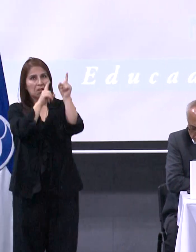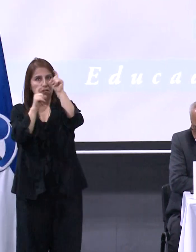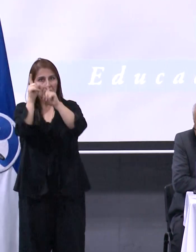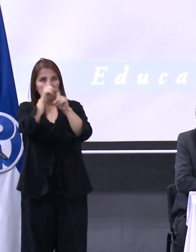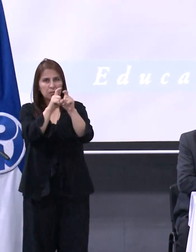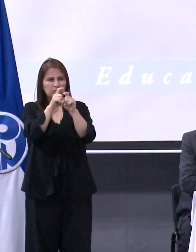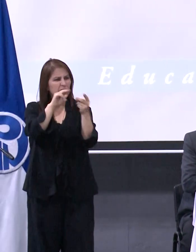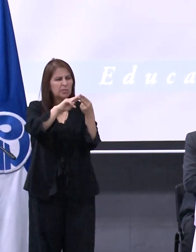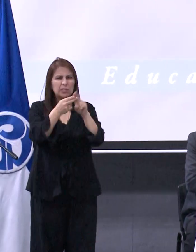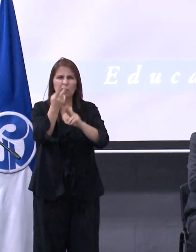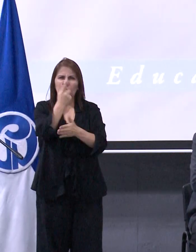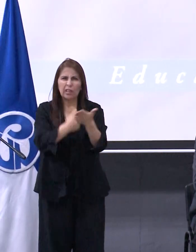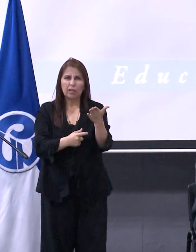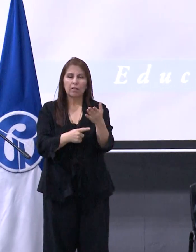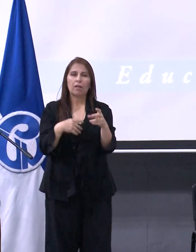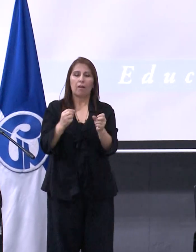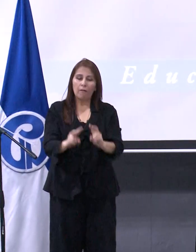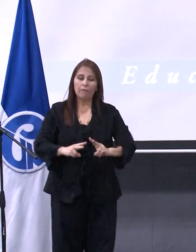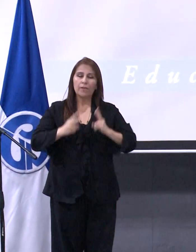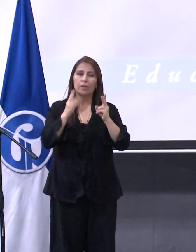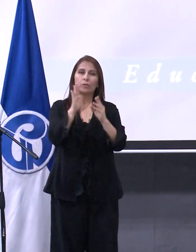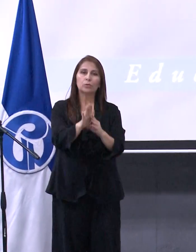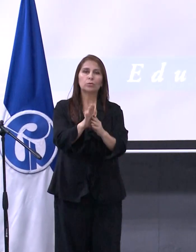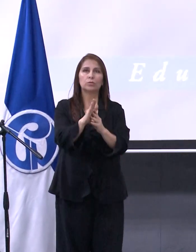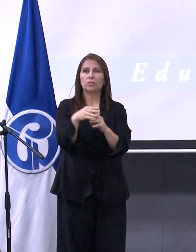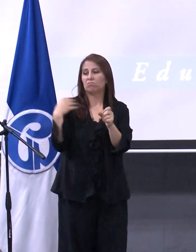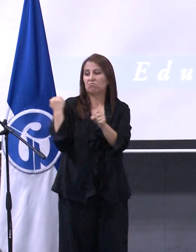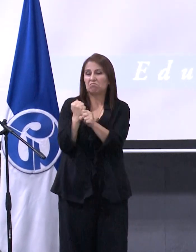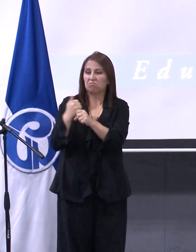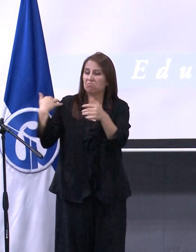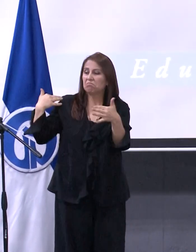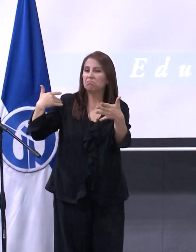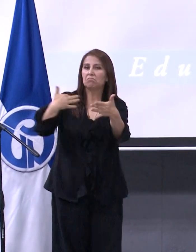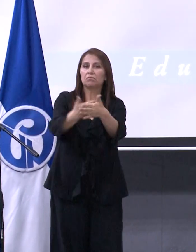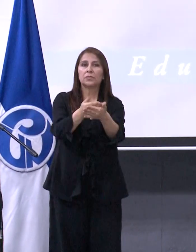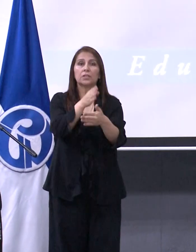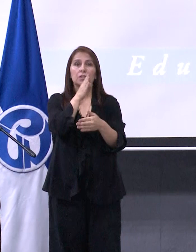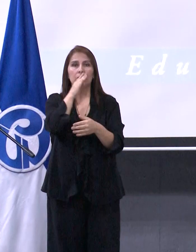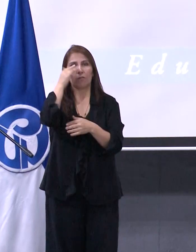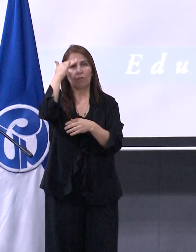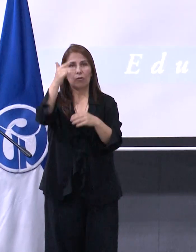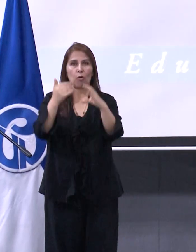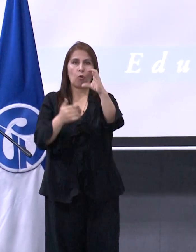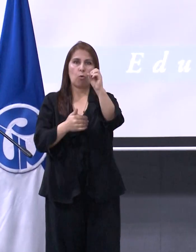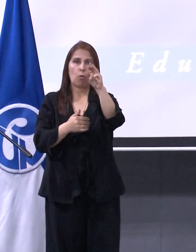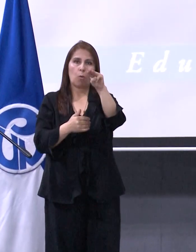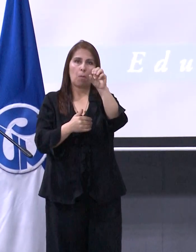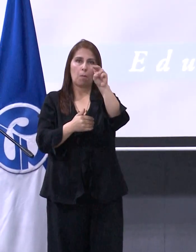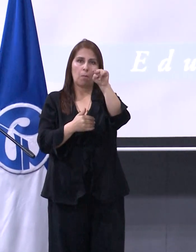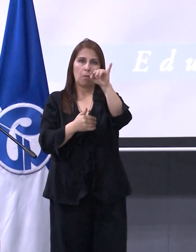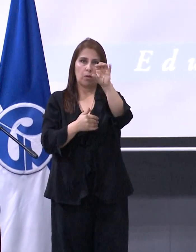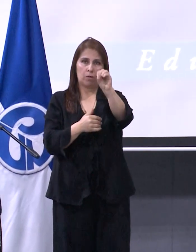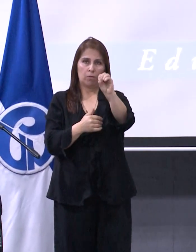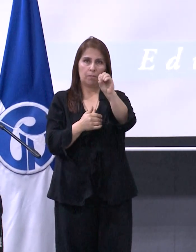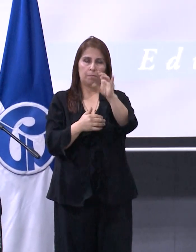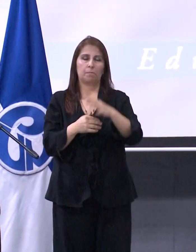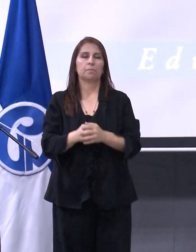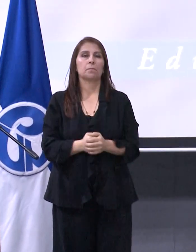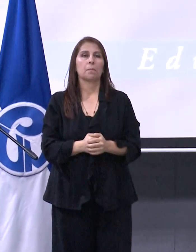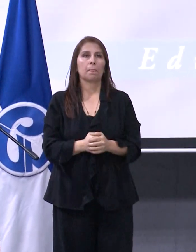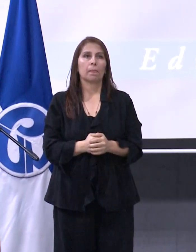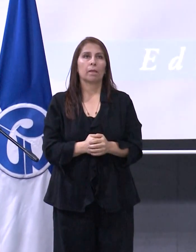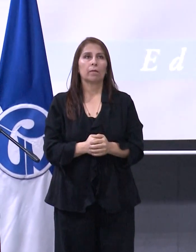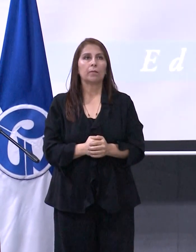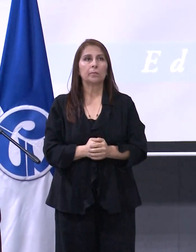sobre la vida y la hora de comer yo en este 2020 con la idea no solamente